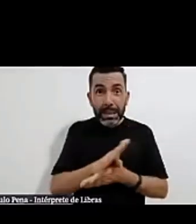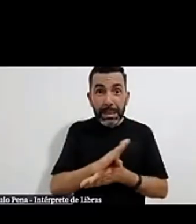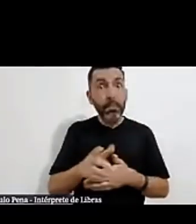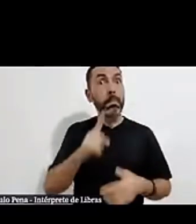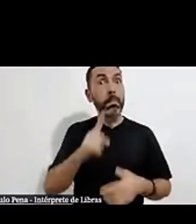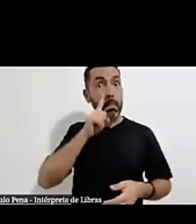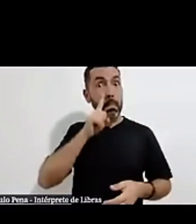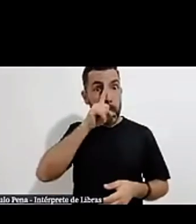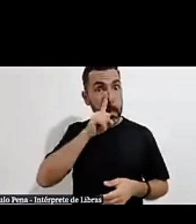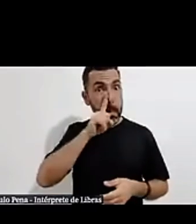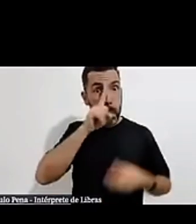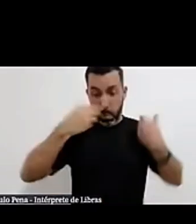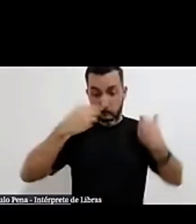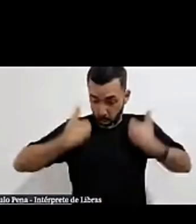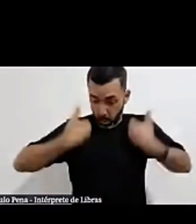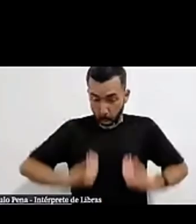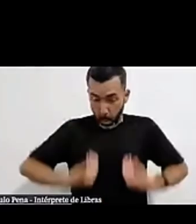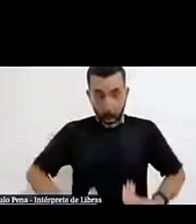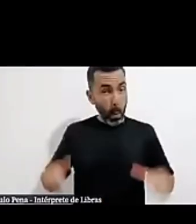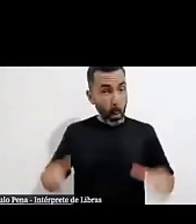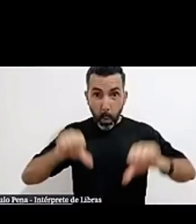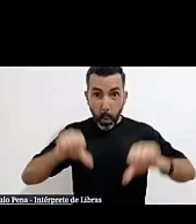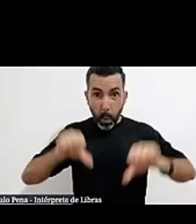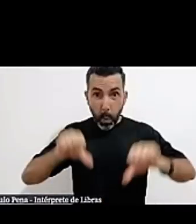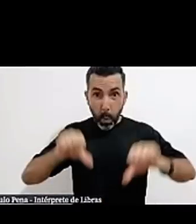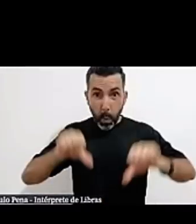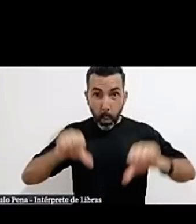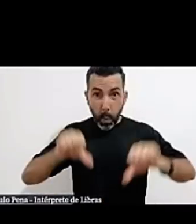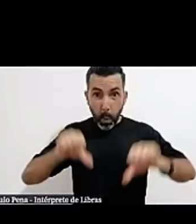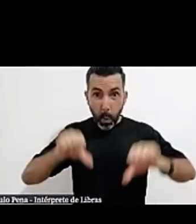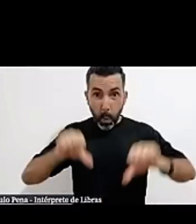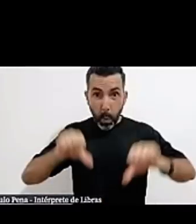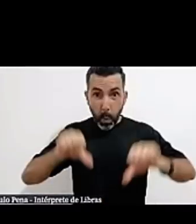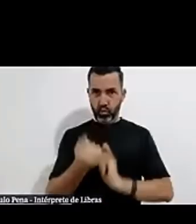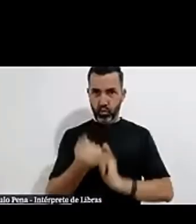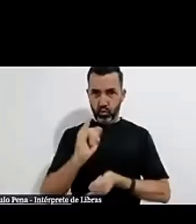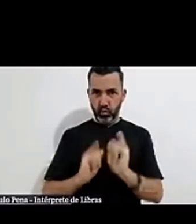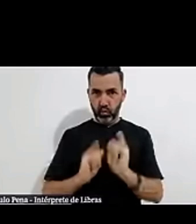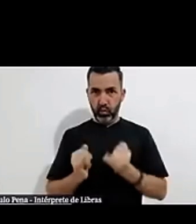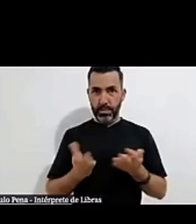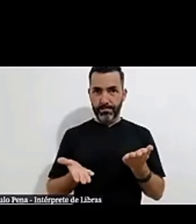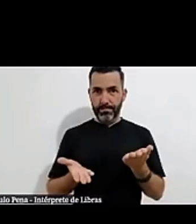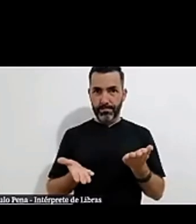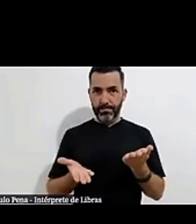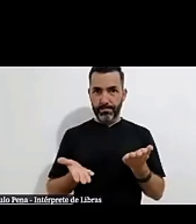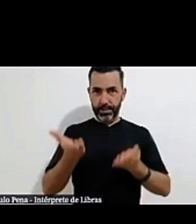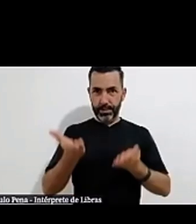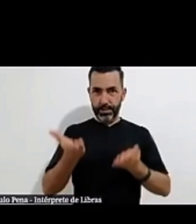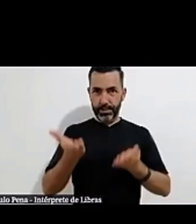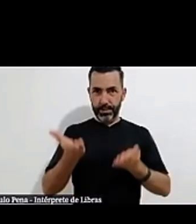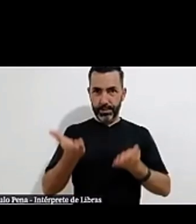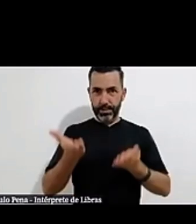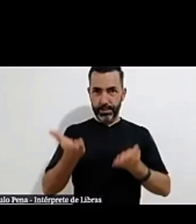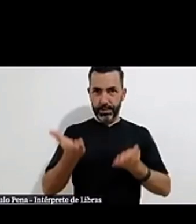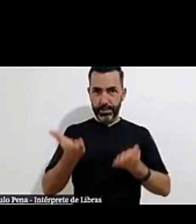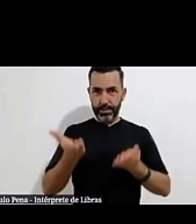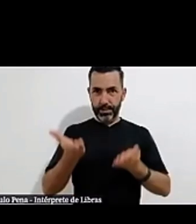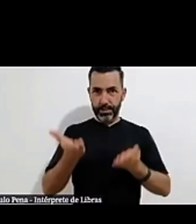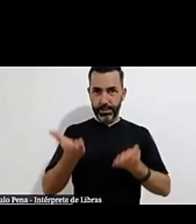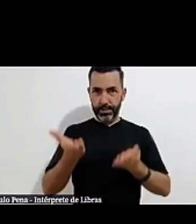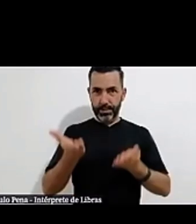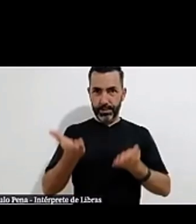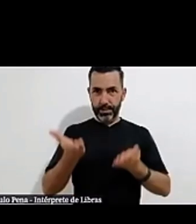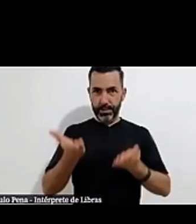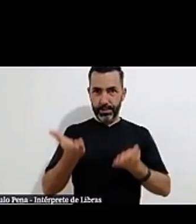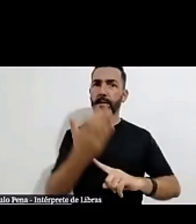água ela ajuda a manter o equilíbrio eletrolítico, é essencial para a condução dos impulsos elétricos